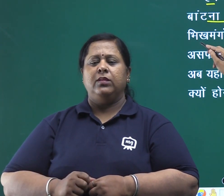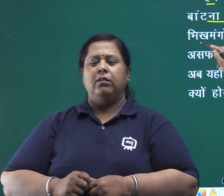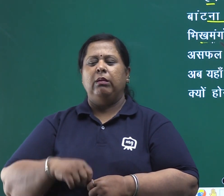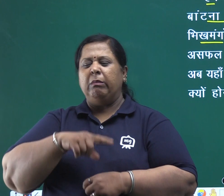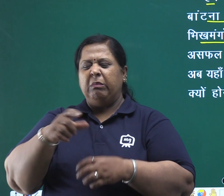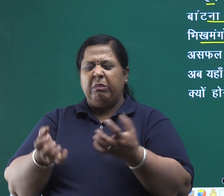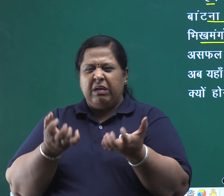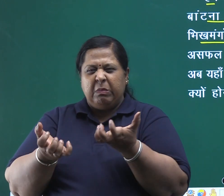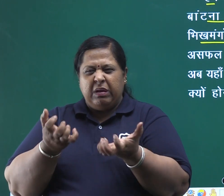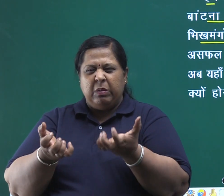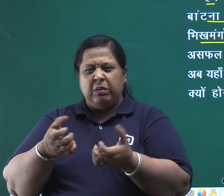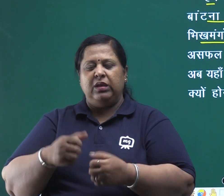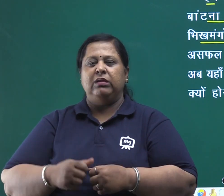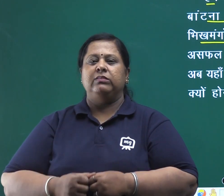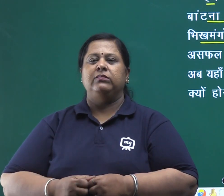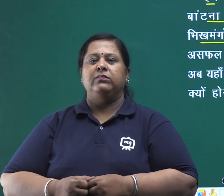भिखमंगों की